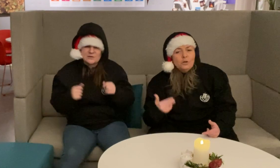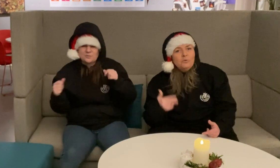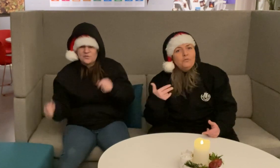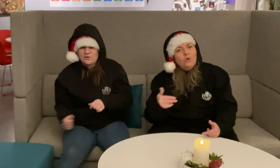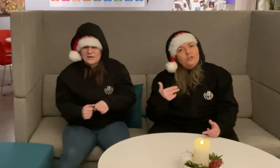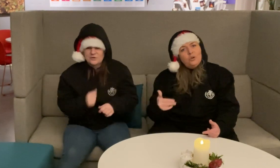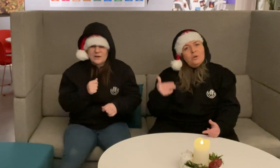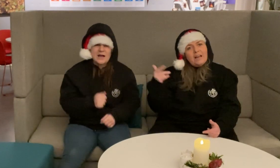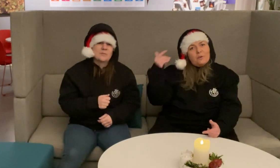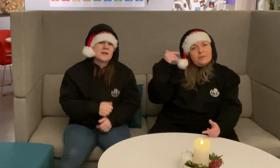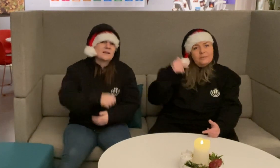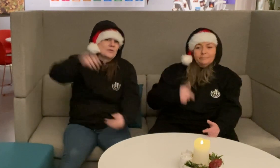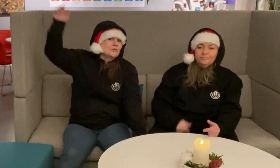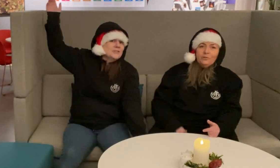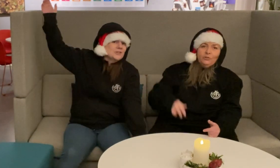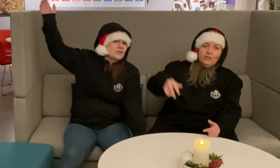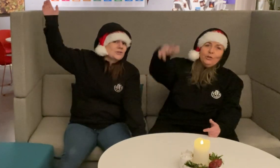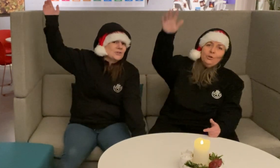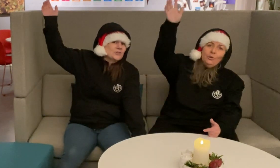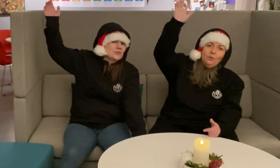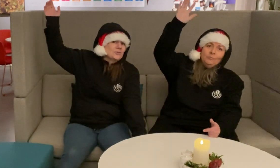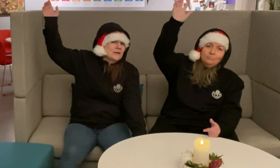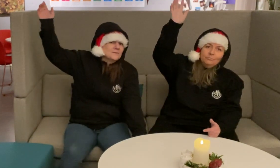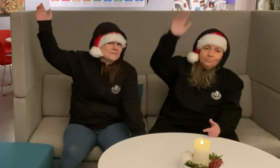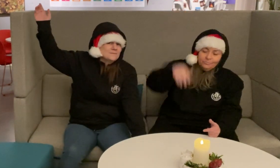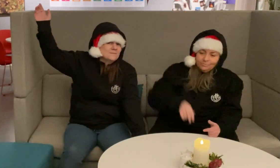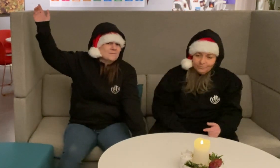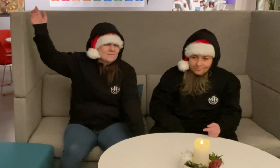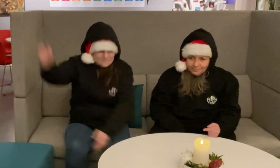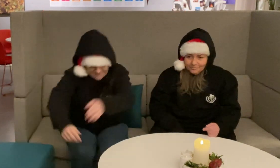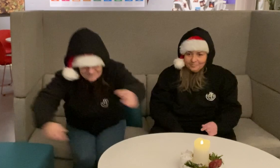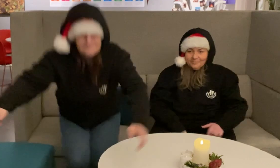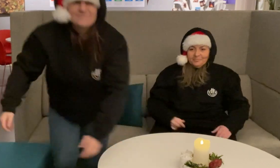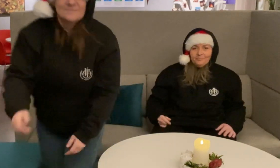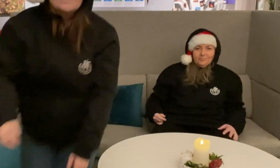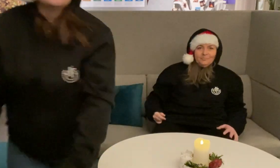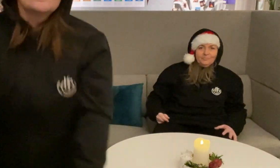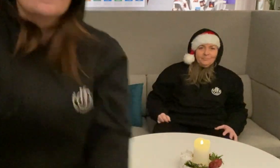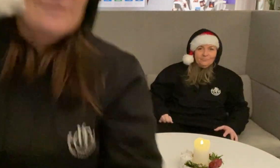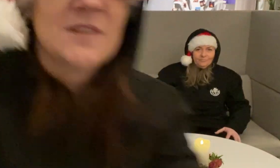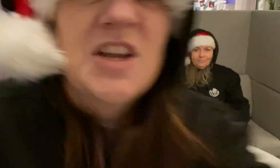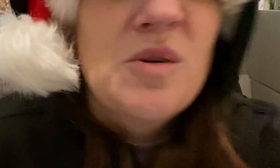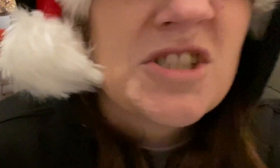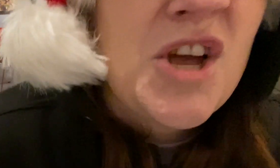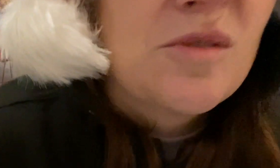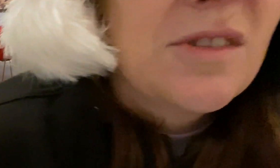på vår julrapp. God jul! Nu är det slut!